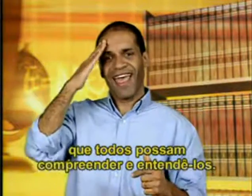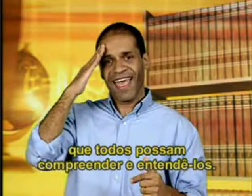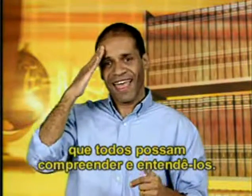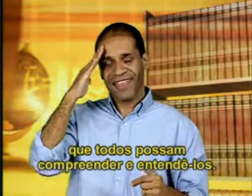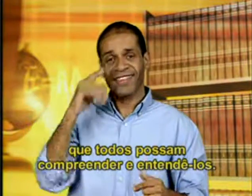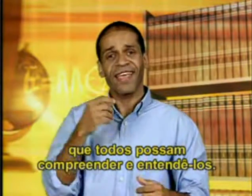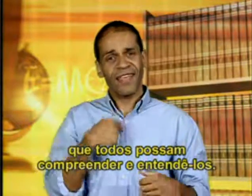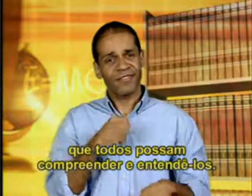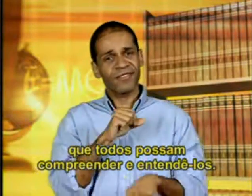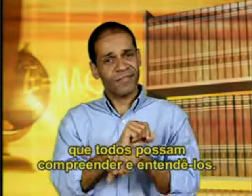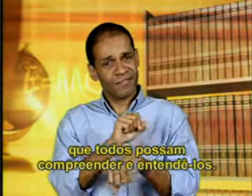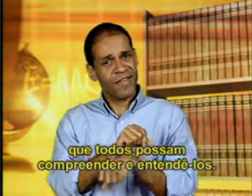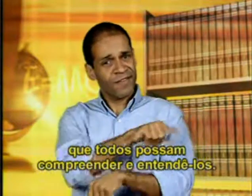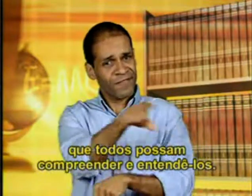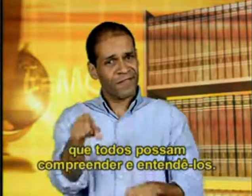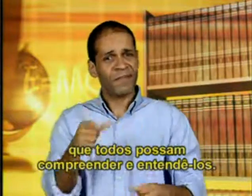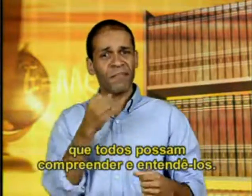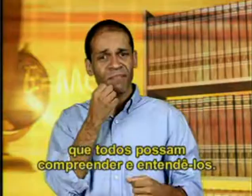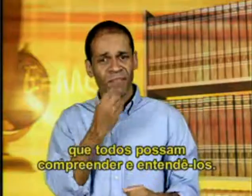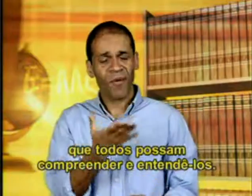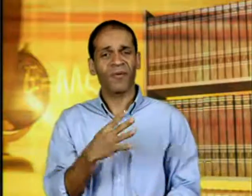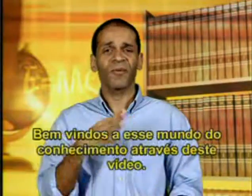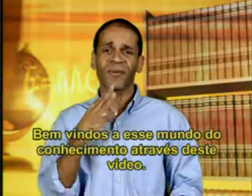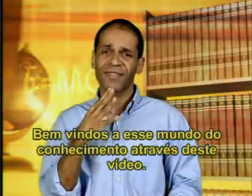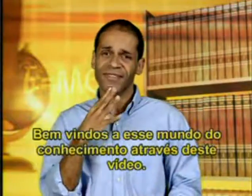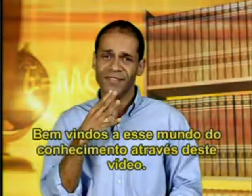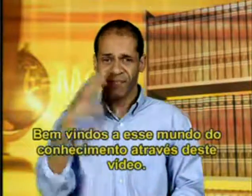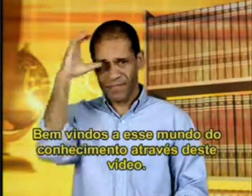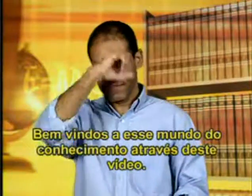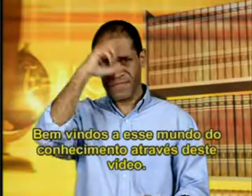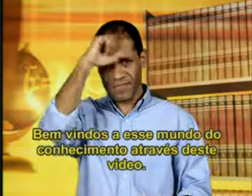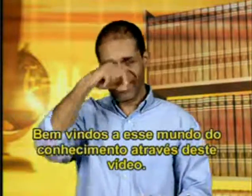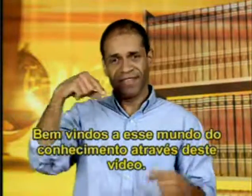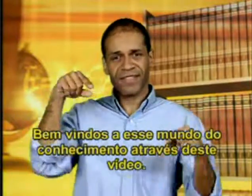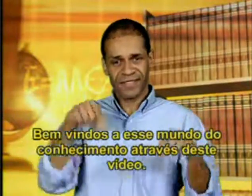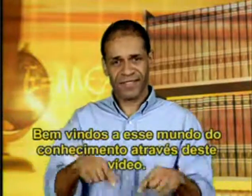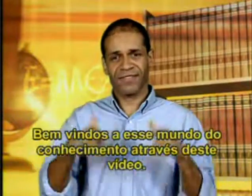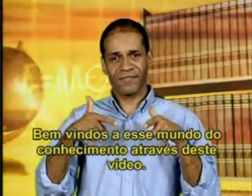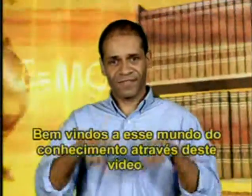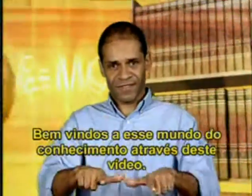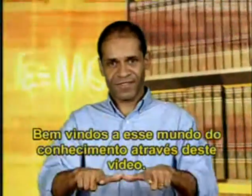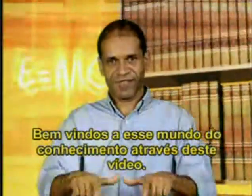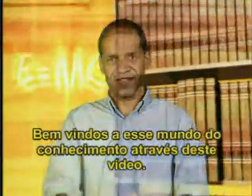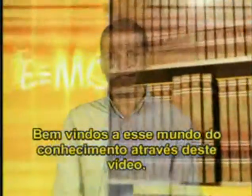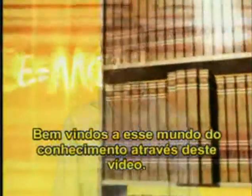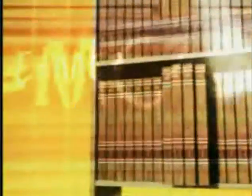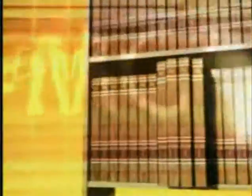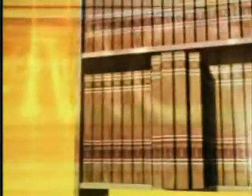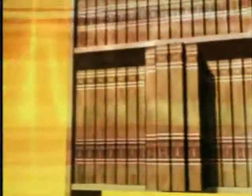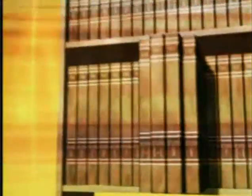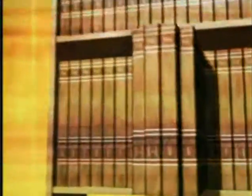possam compreender e entendê-los. Bem-vindos a esse mundo do conhecimento através deste vídeo.